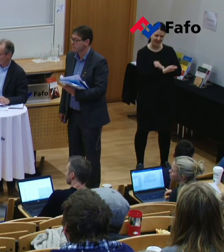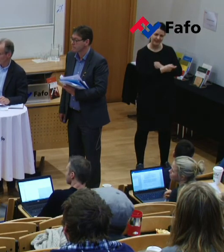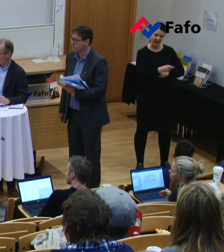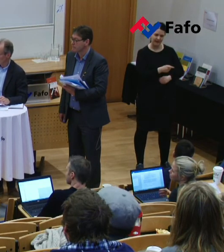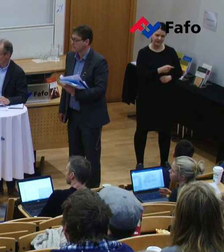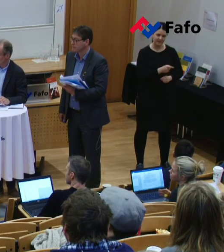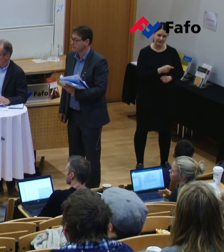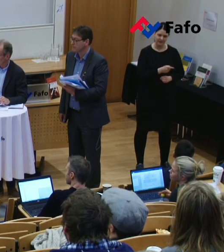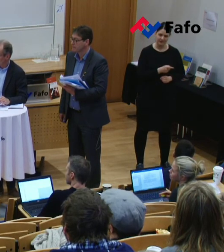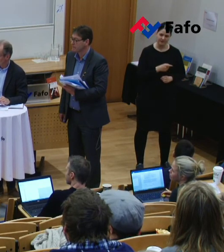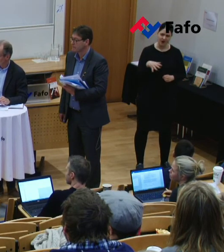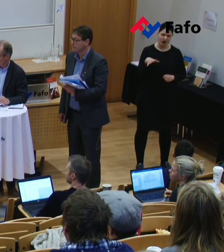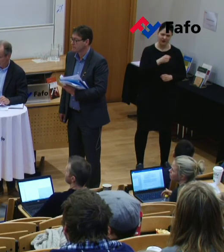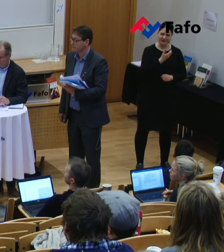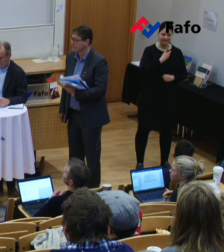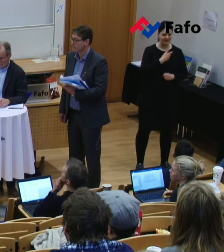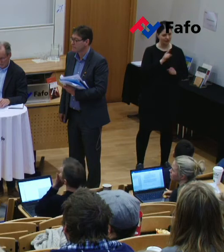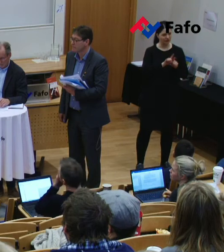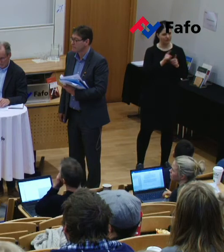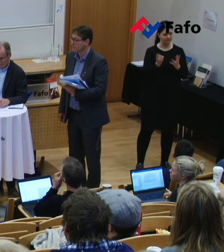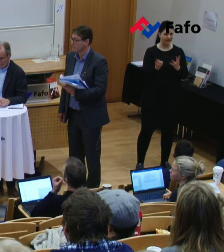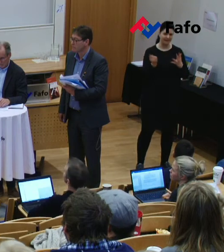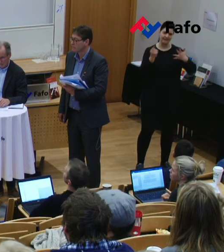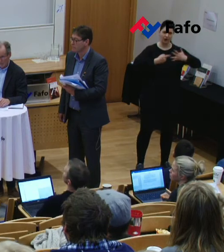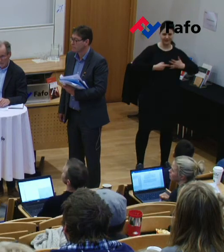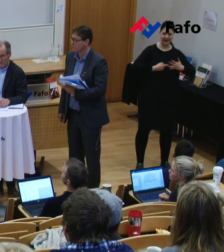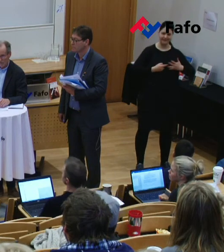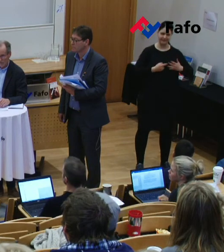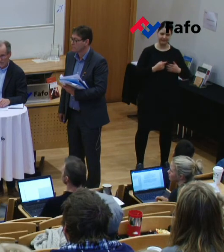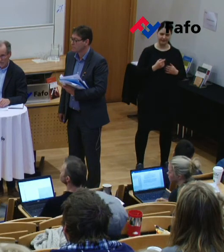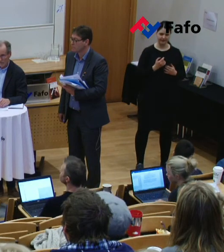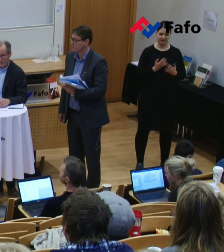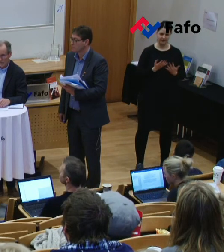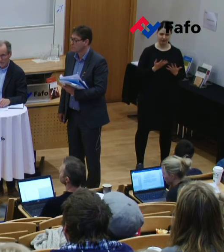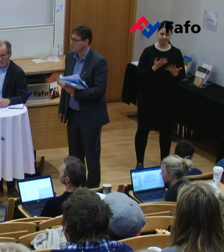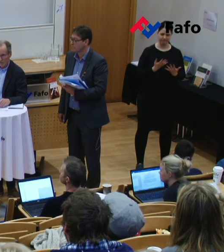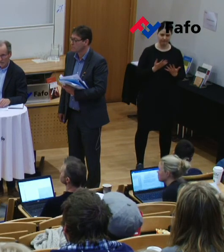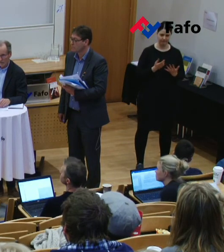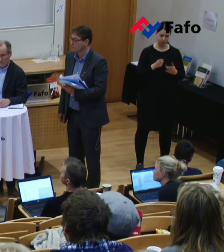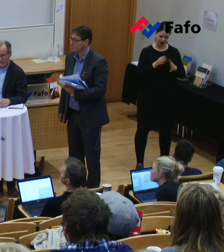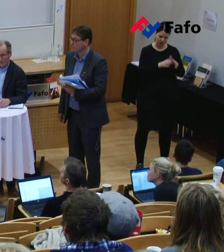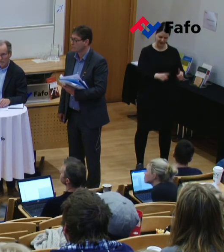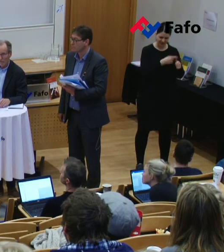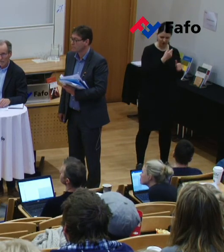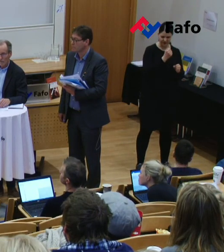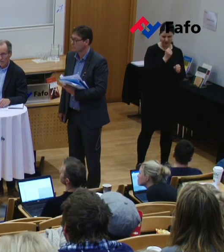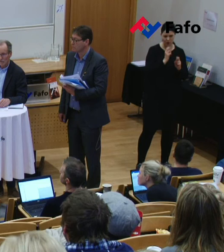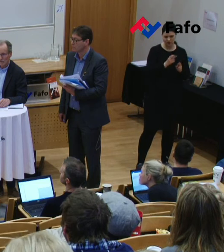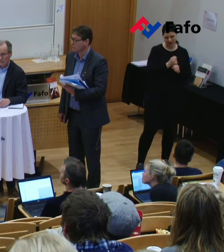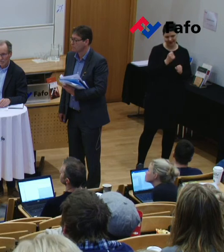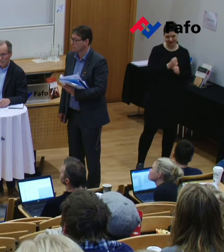hvordan vi tenker, for alt så veldig individualisert, ikke sant? Og det det jo også på en måte housing first. Hvordan klarer vi å